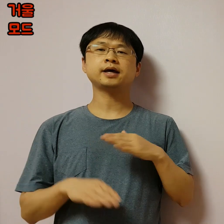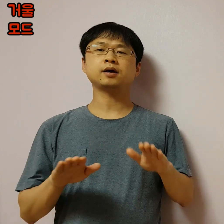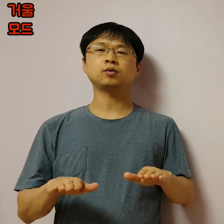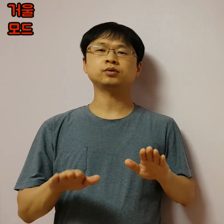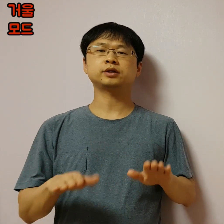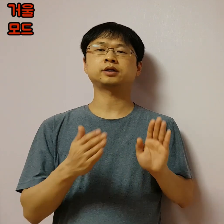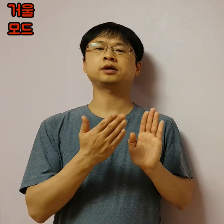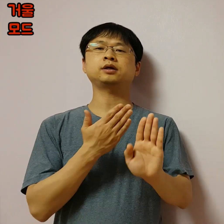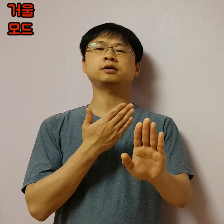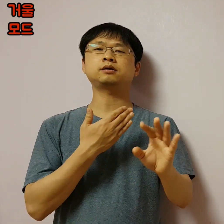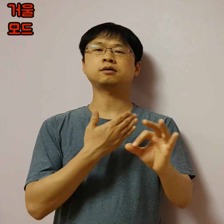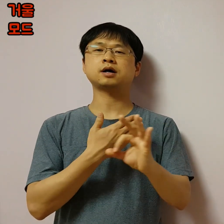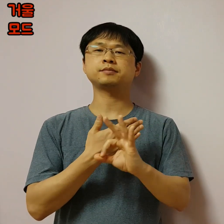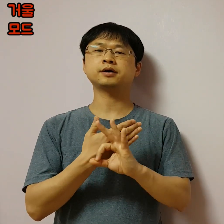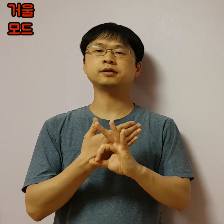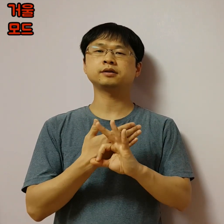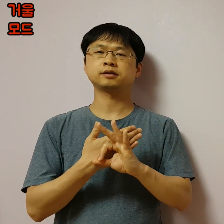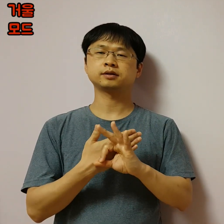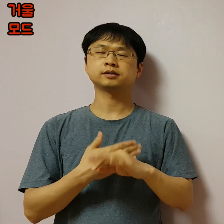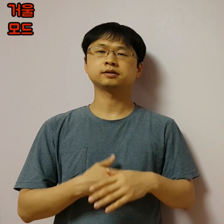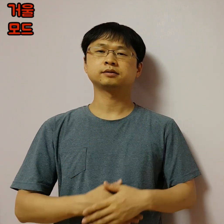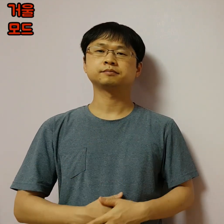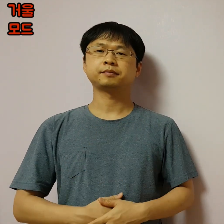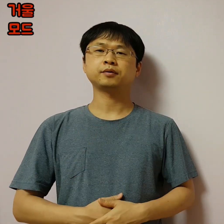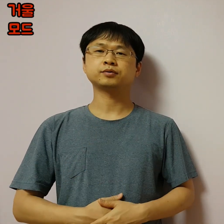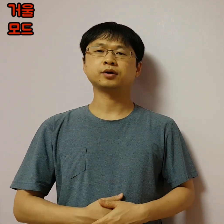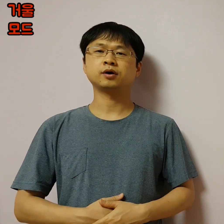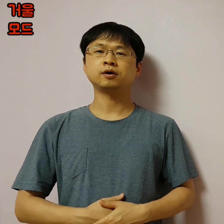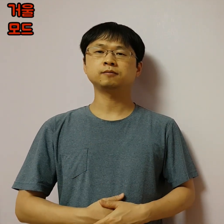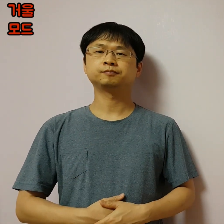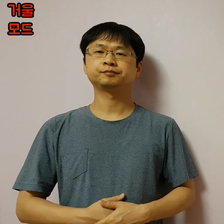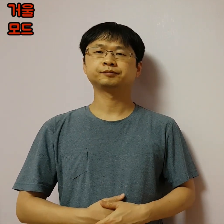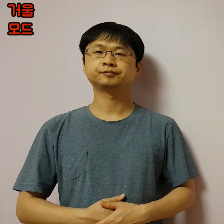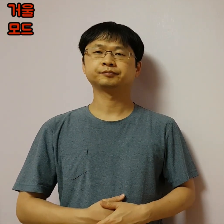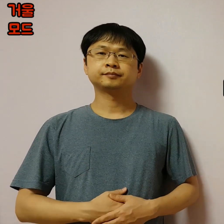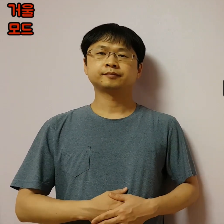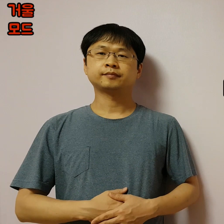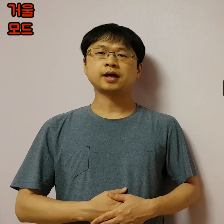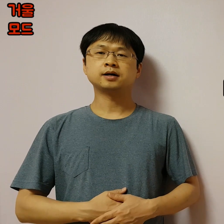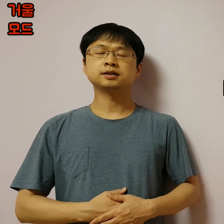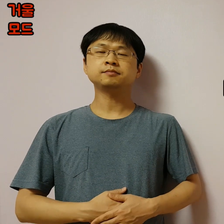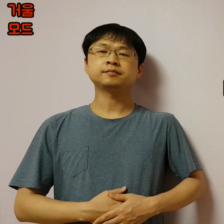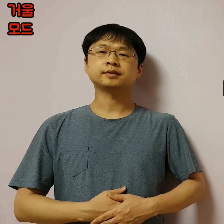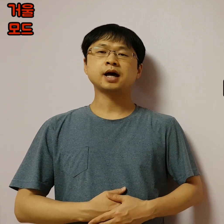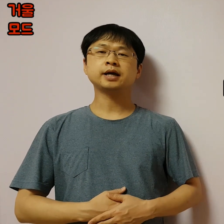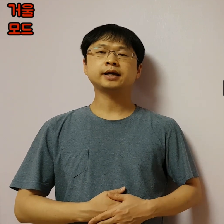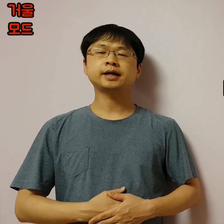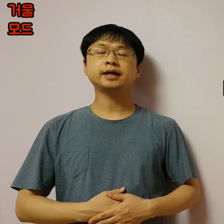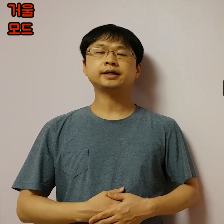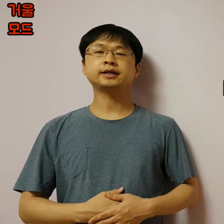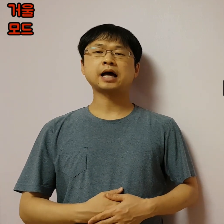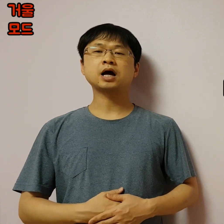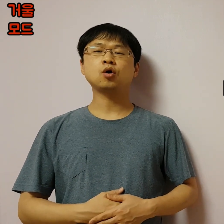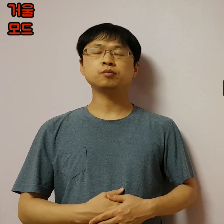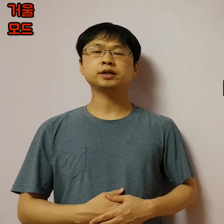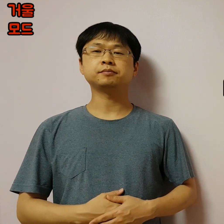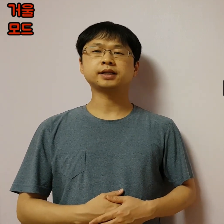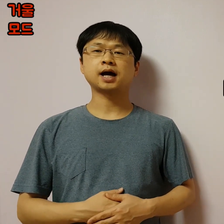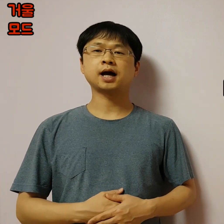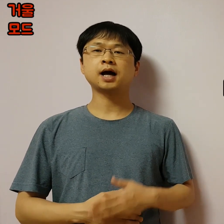나의 오늘이 흘러가면 배웠고요. 다음 나의 내일이